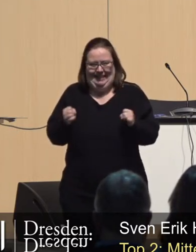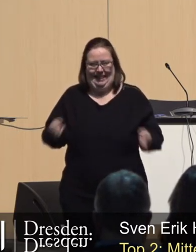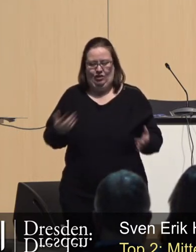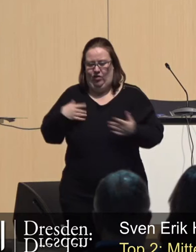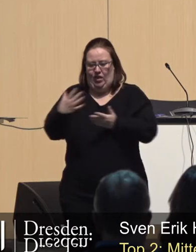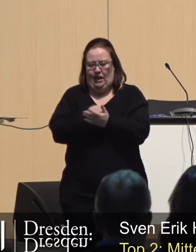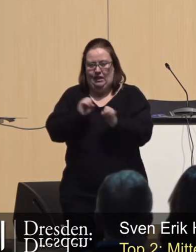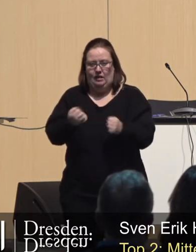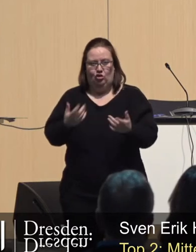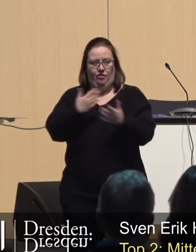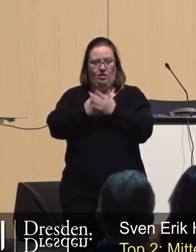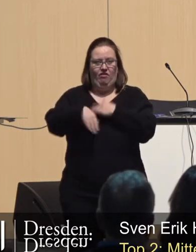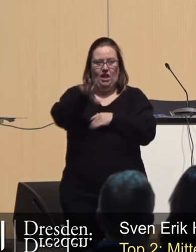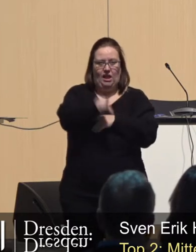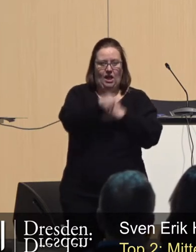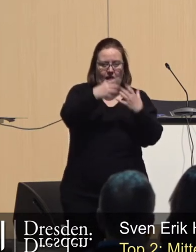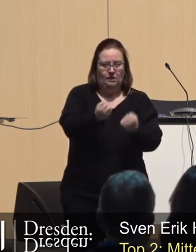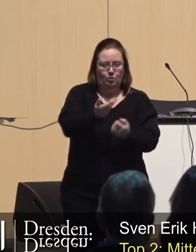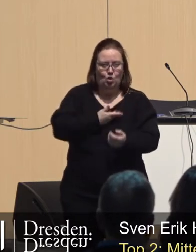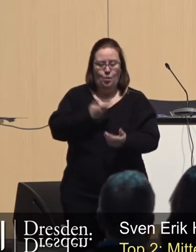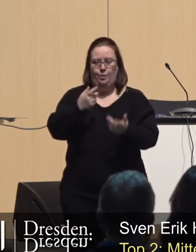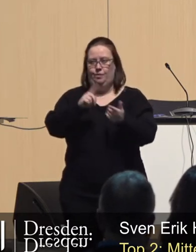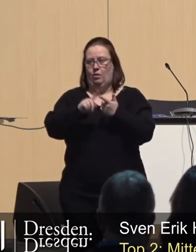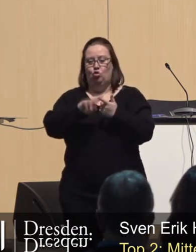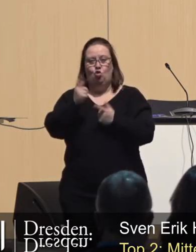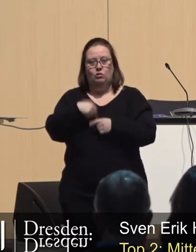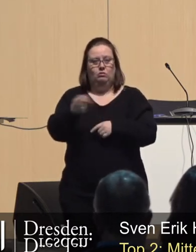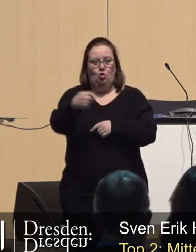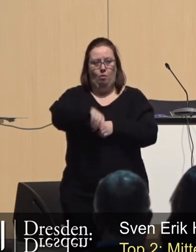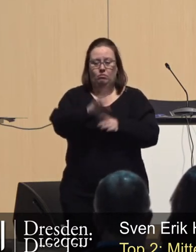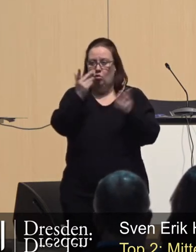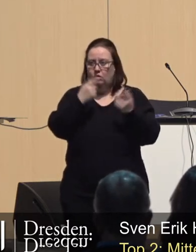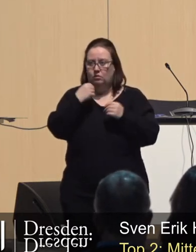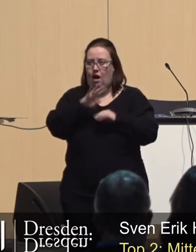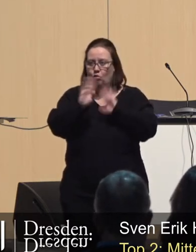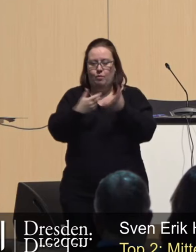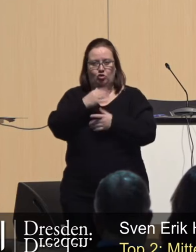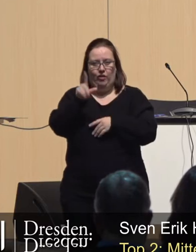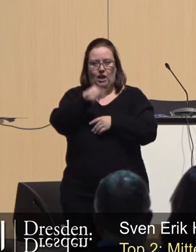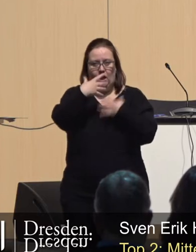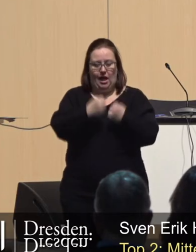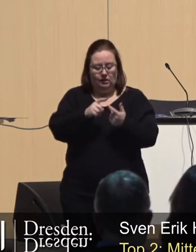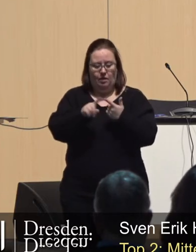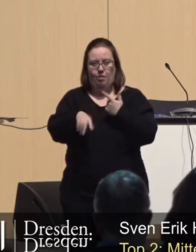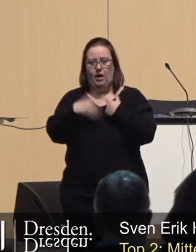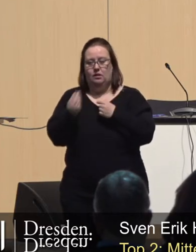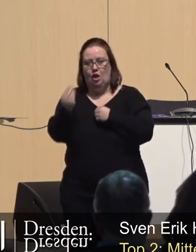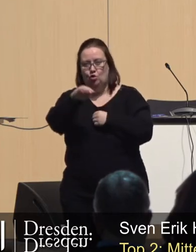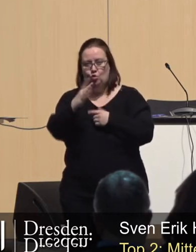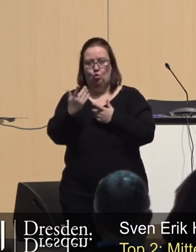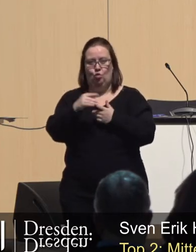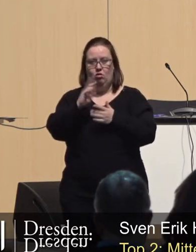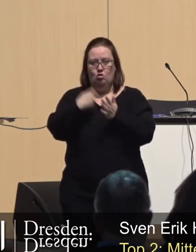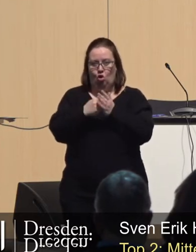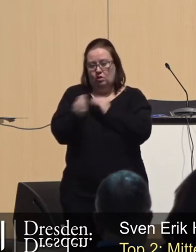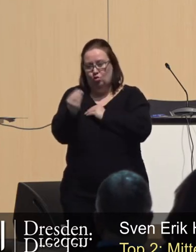verdienen, nicht wenn weniger Gäste kommen, die ohnehin schon kommen werden, also weniger kommen werden, nicht bei den zusätzlichen ohnehin